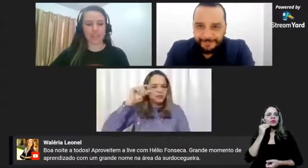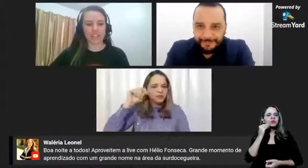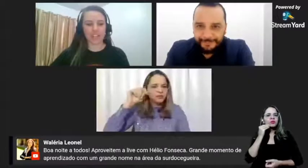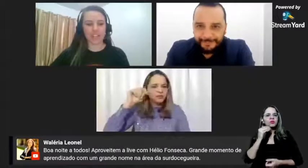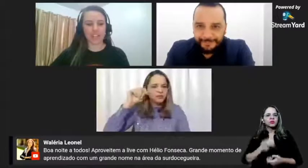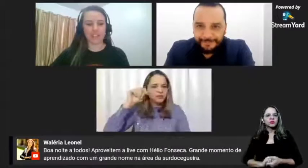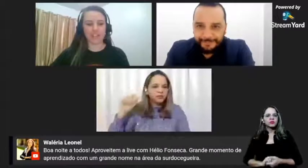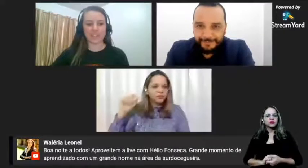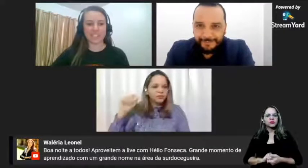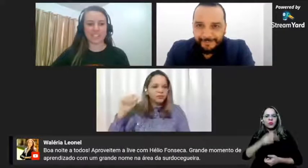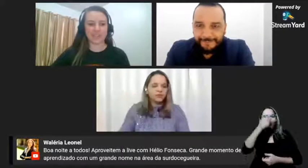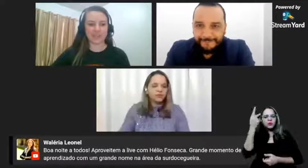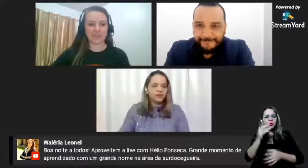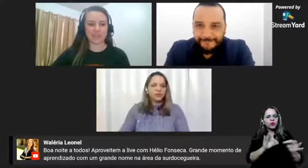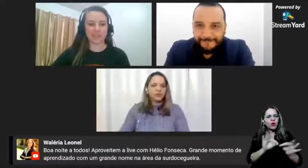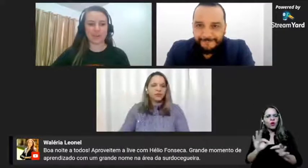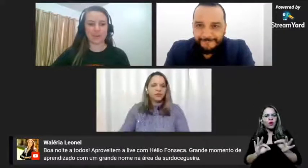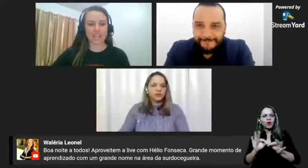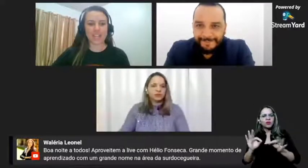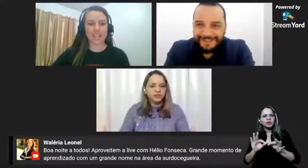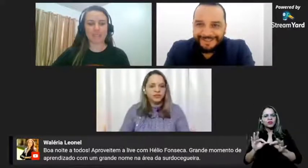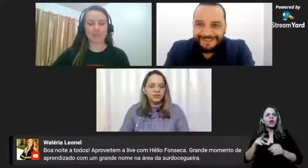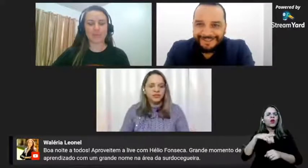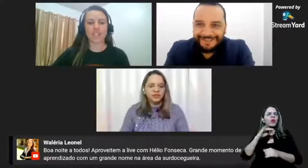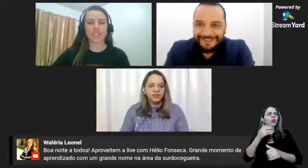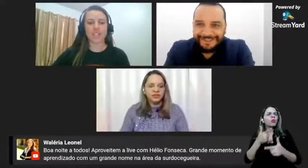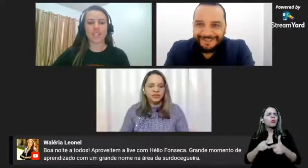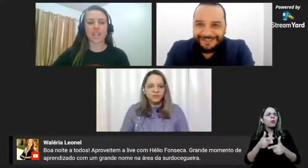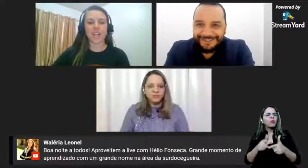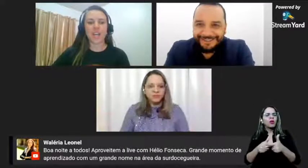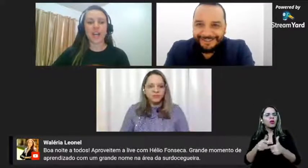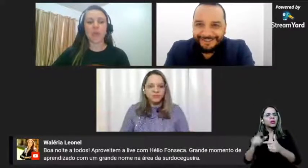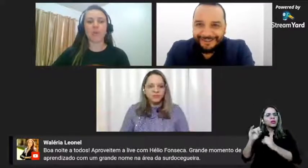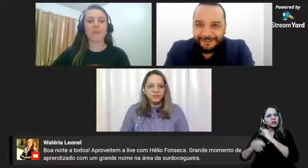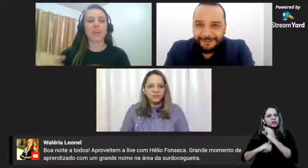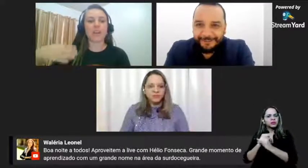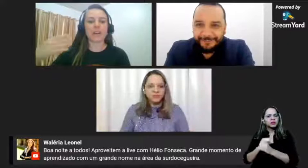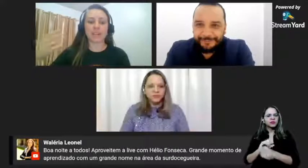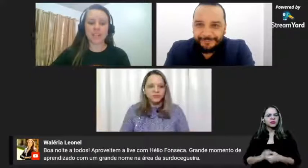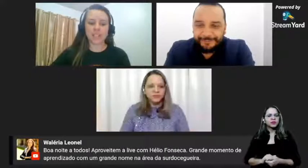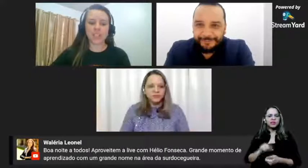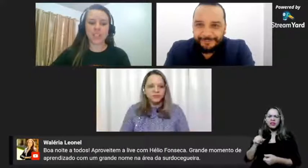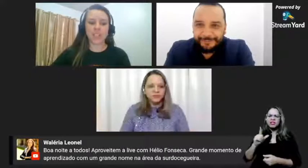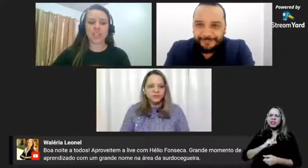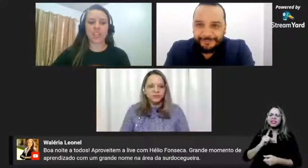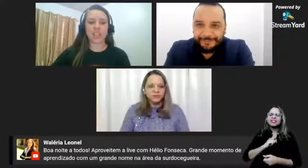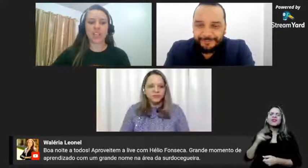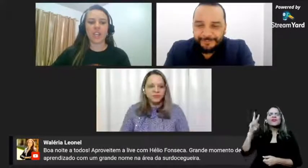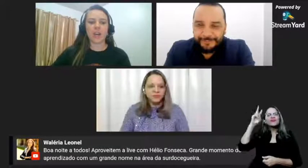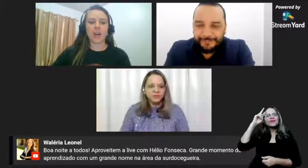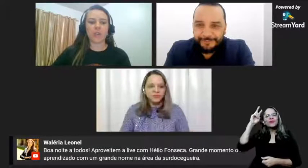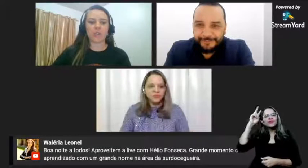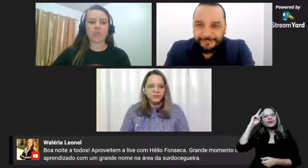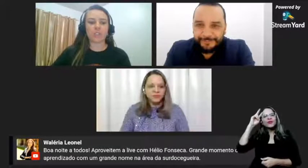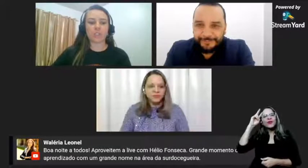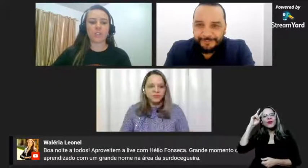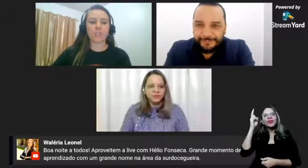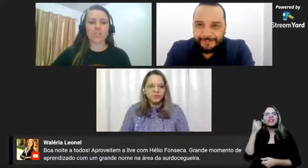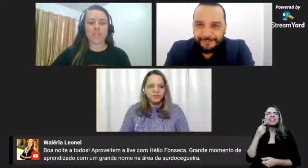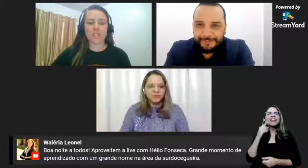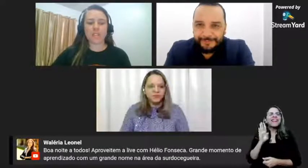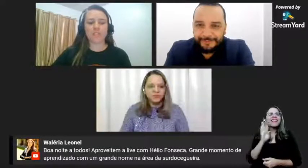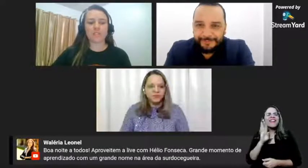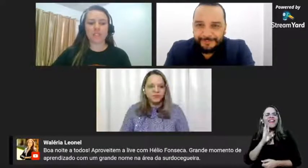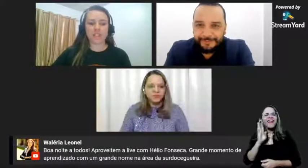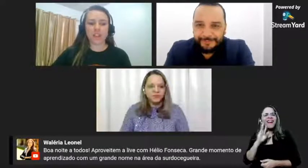o pessoal está se reorganizando, resolvendo os problemas técnicos. Você tem alguma história marcante que, ao longo de toda a